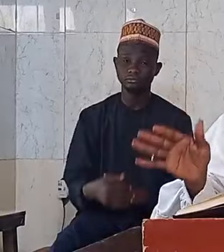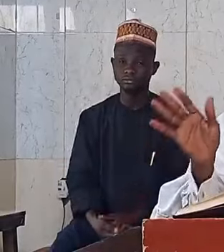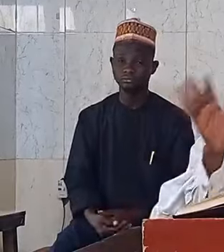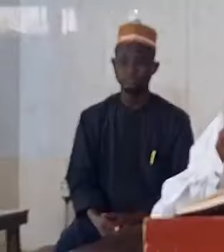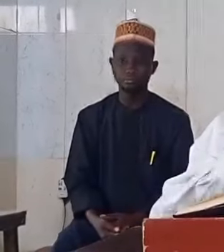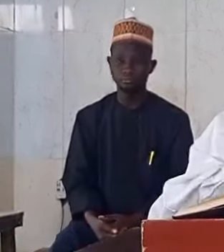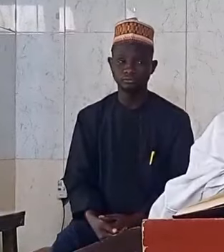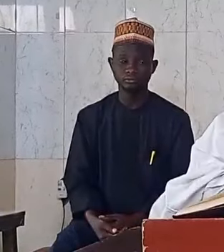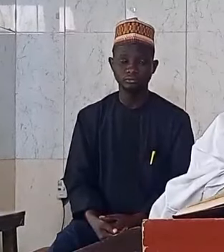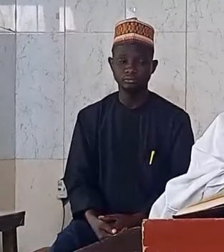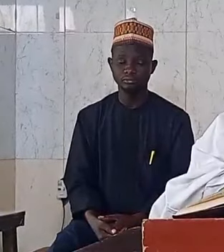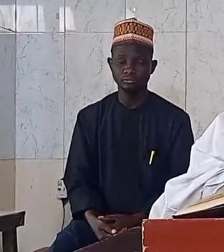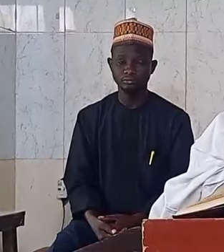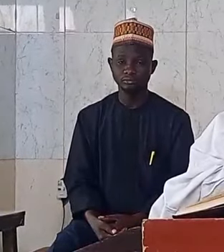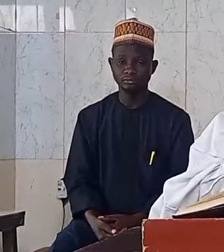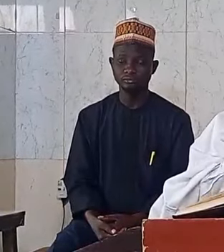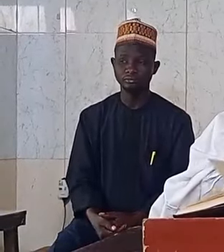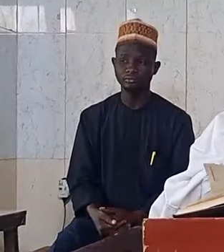حقيقي يوا